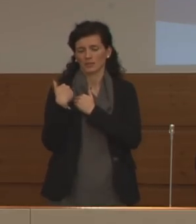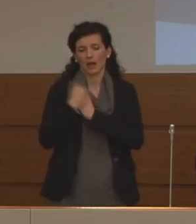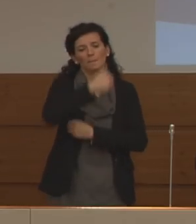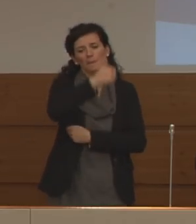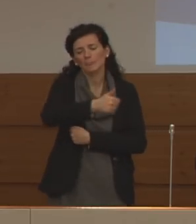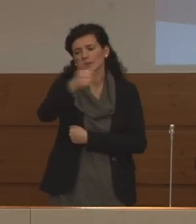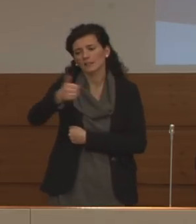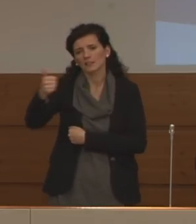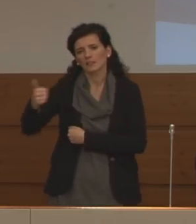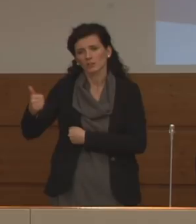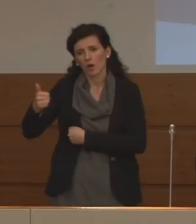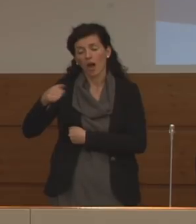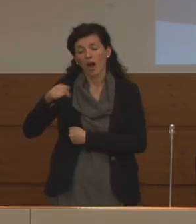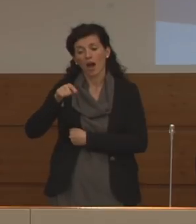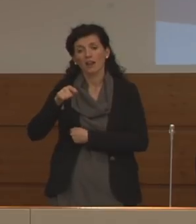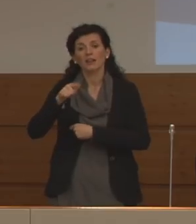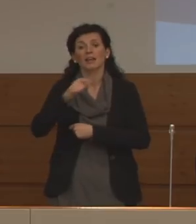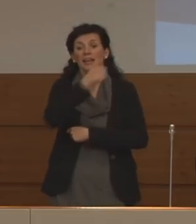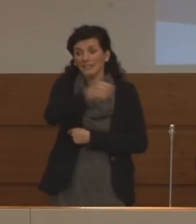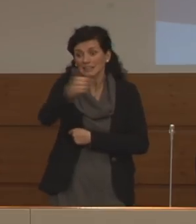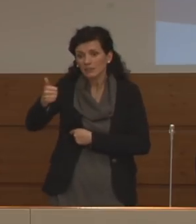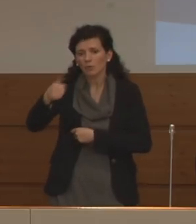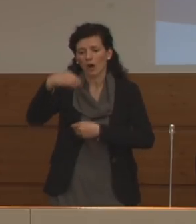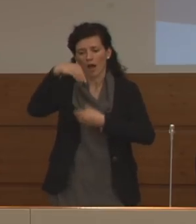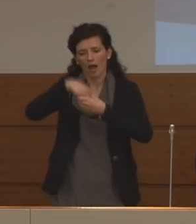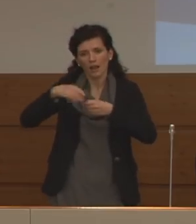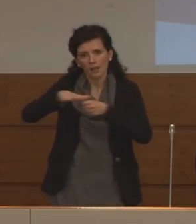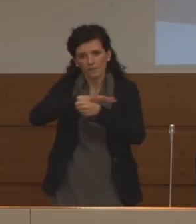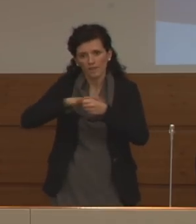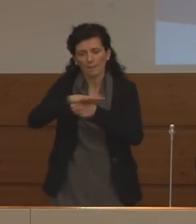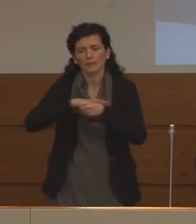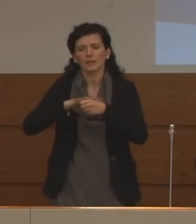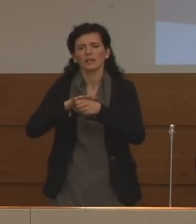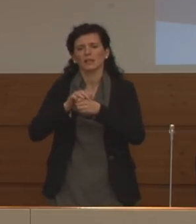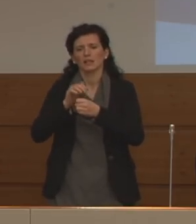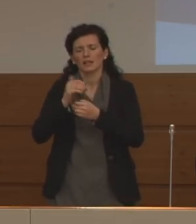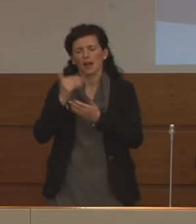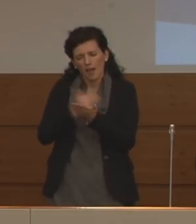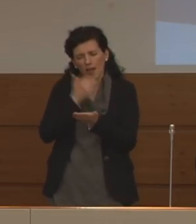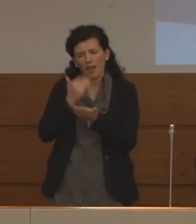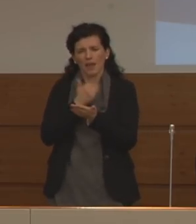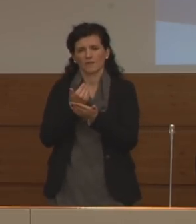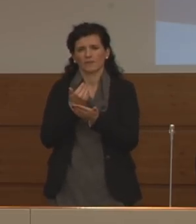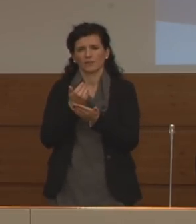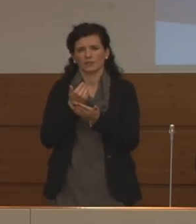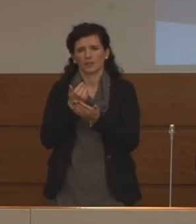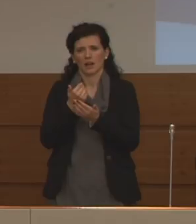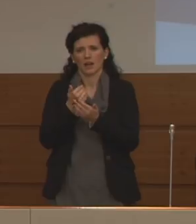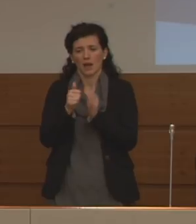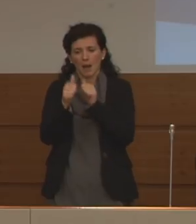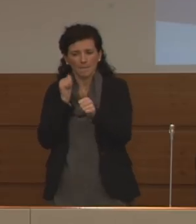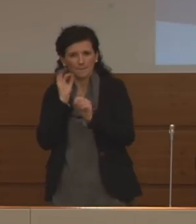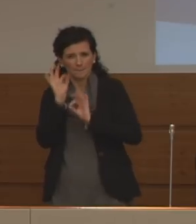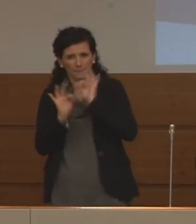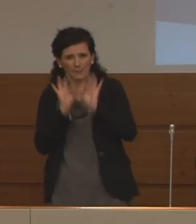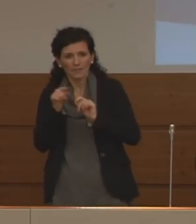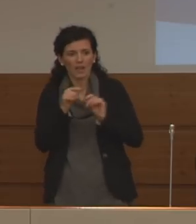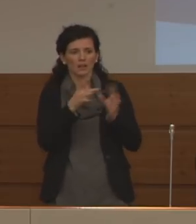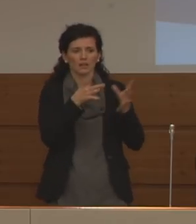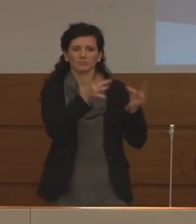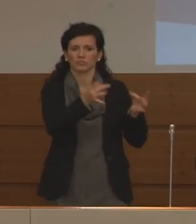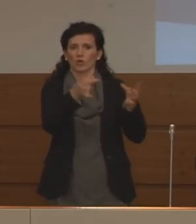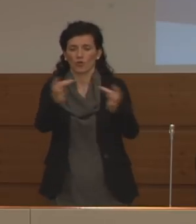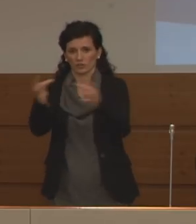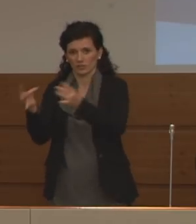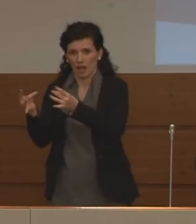e familiare per prevenire quel meccanismo di diffusione del contagio